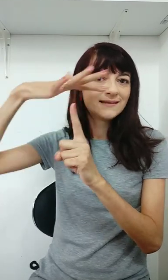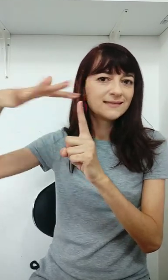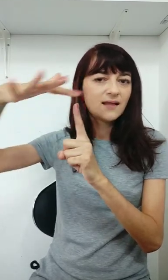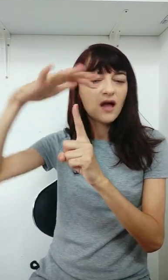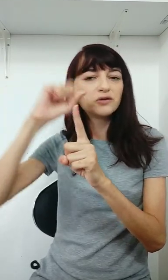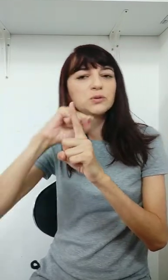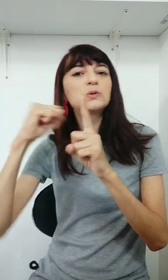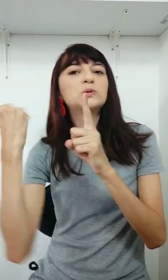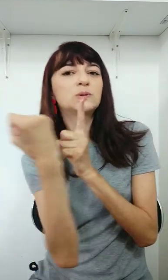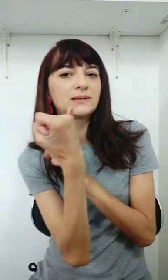Ok?